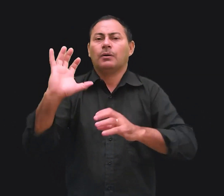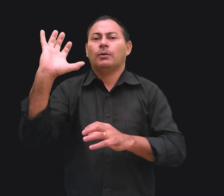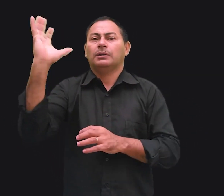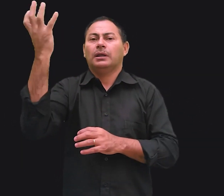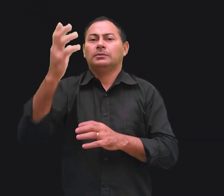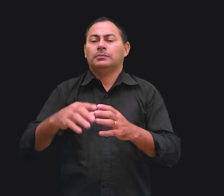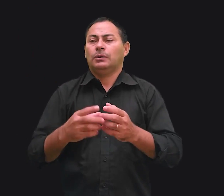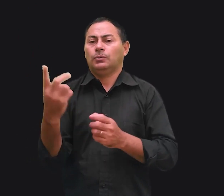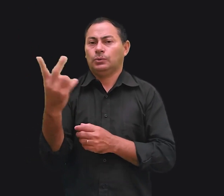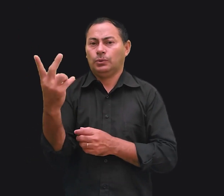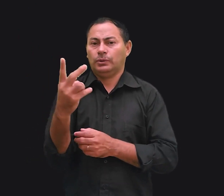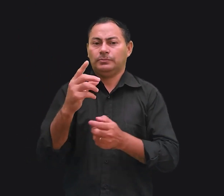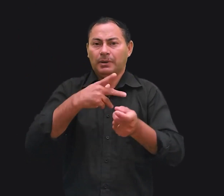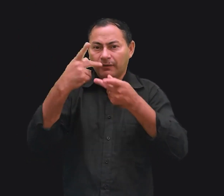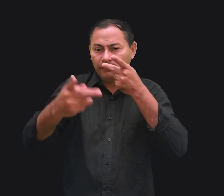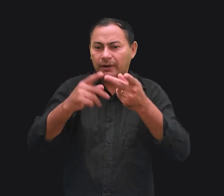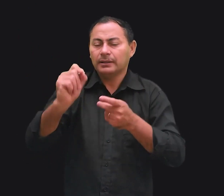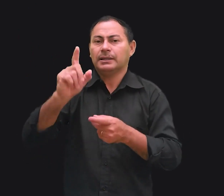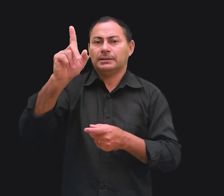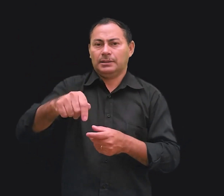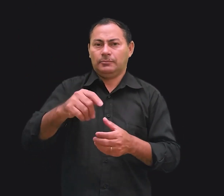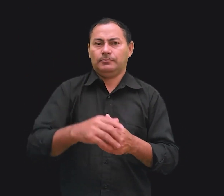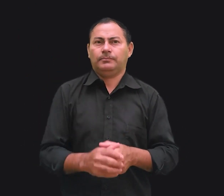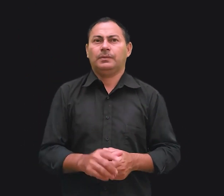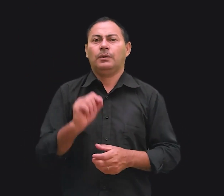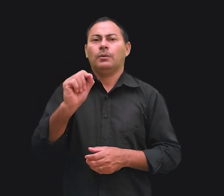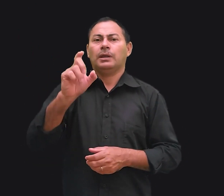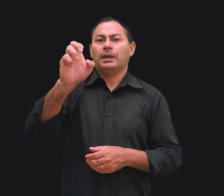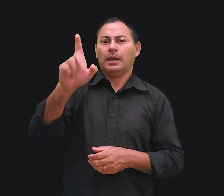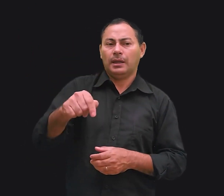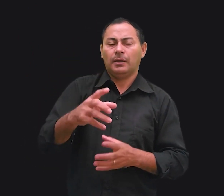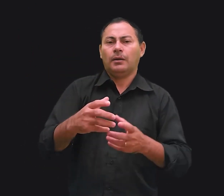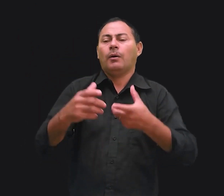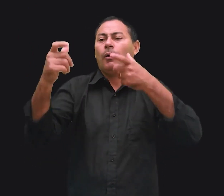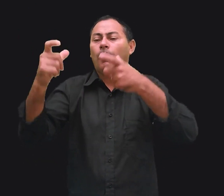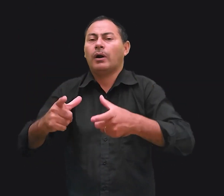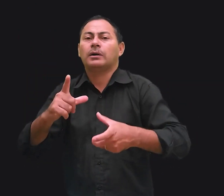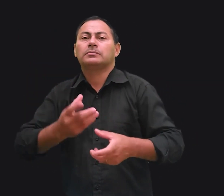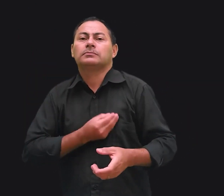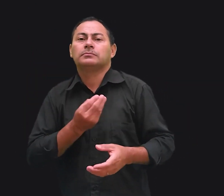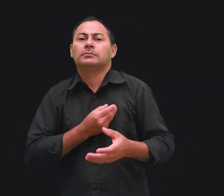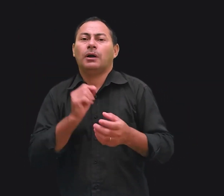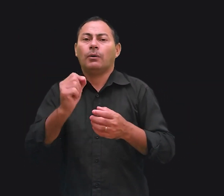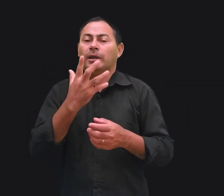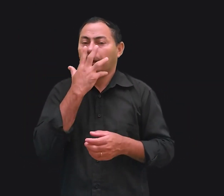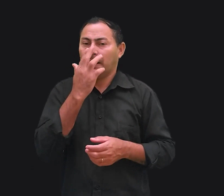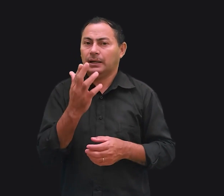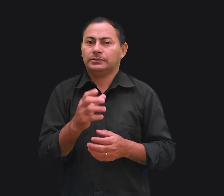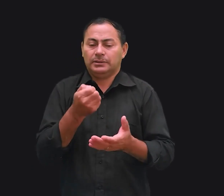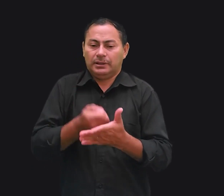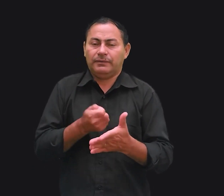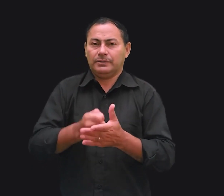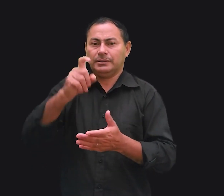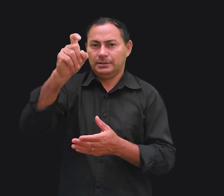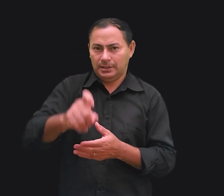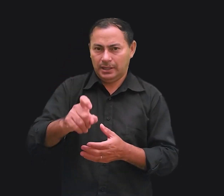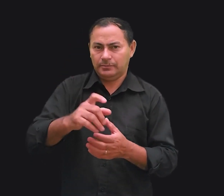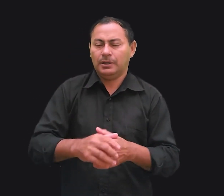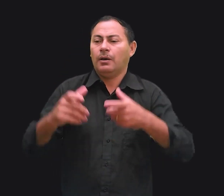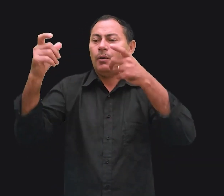comunicação acontece quando os dois falam quem são, o que são, onde estão e o que acham que deveriam ser